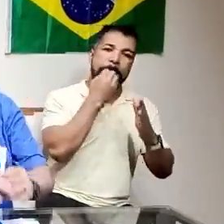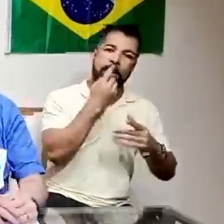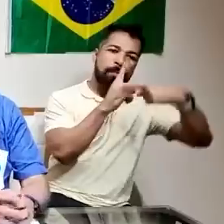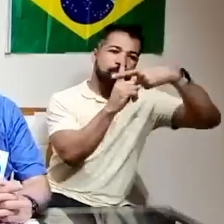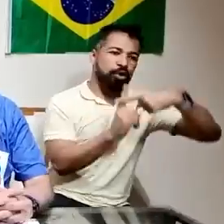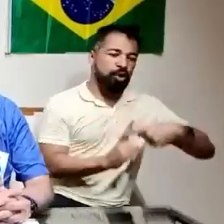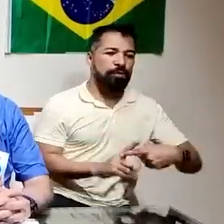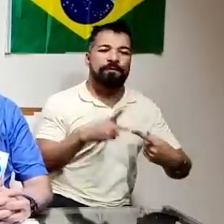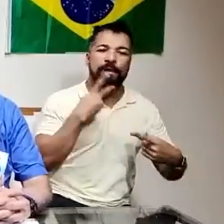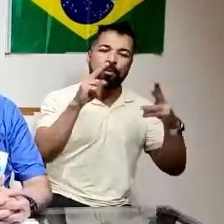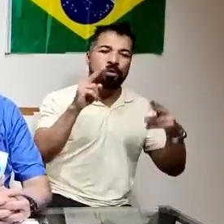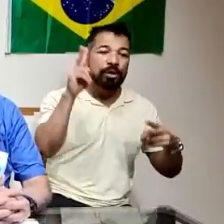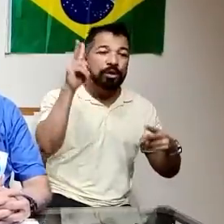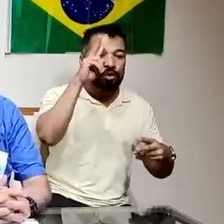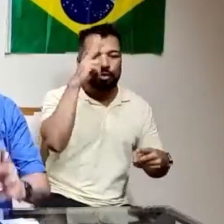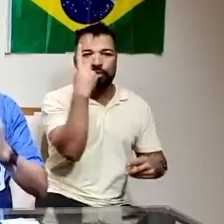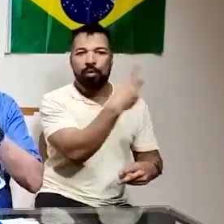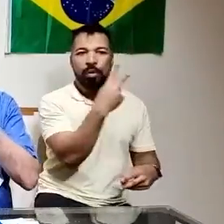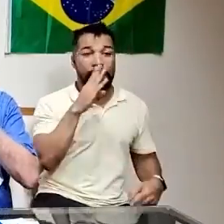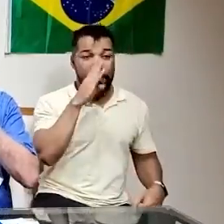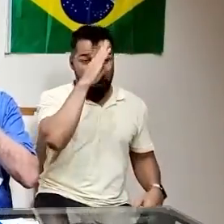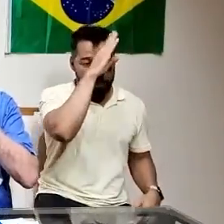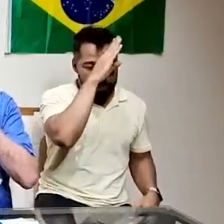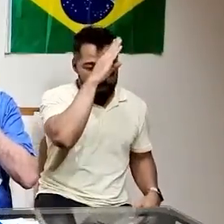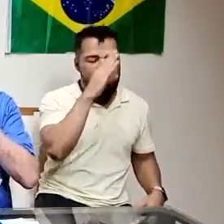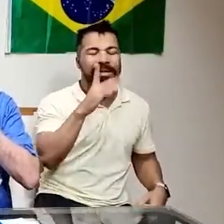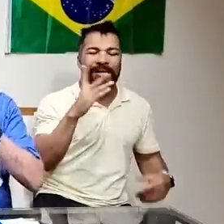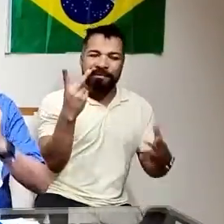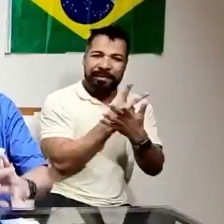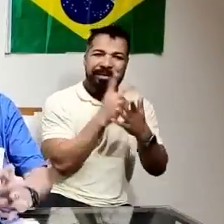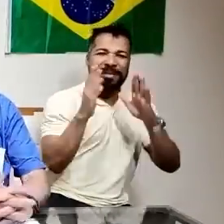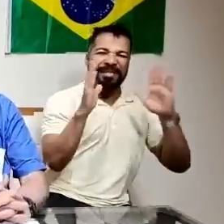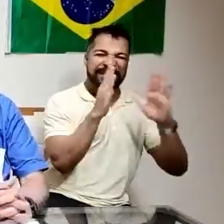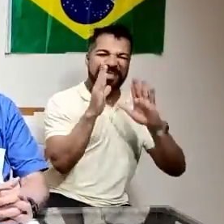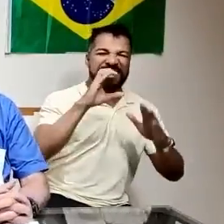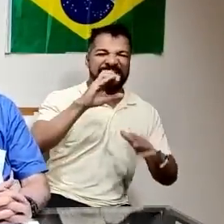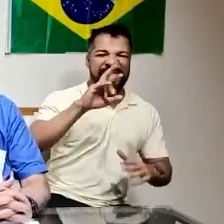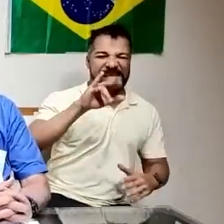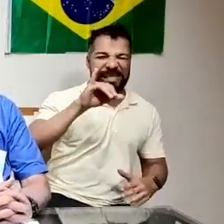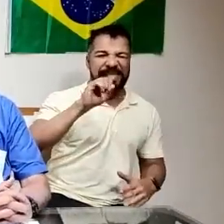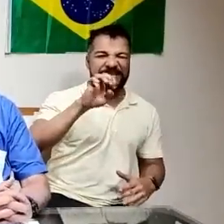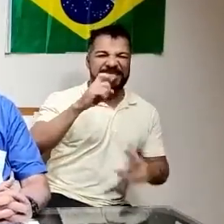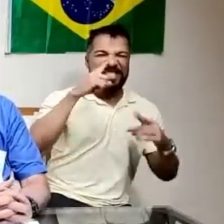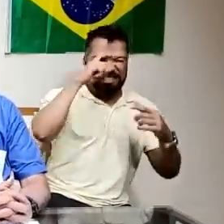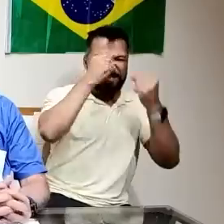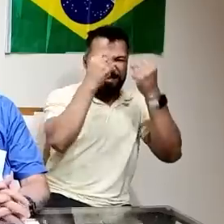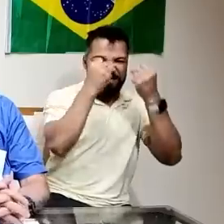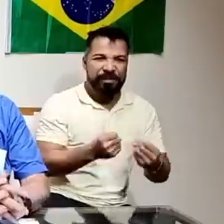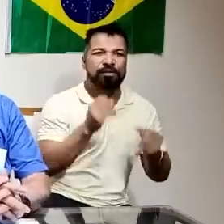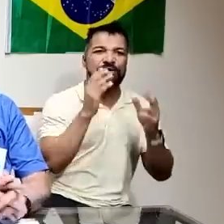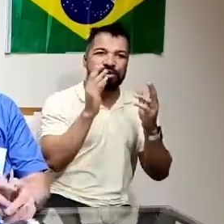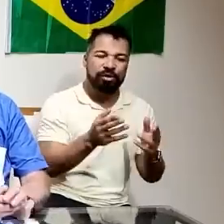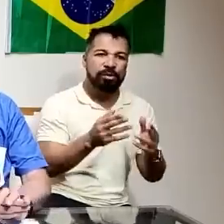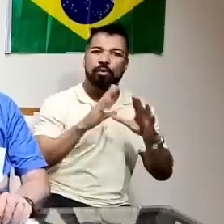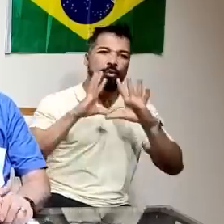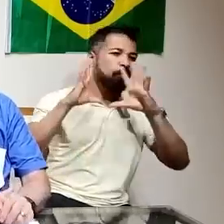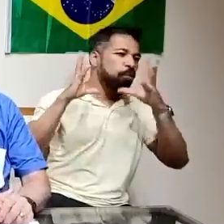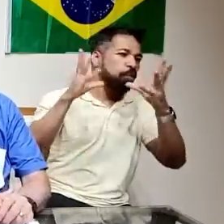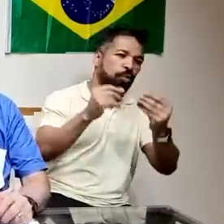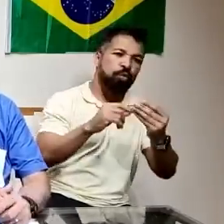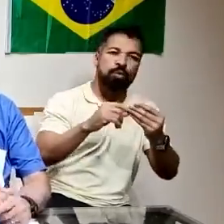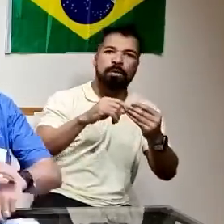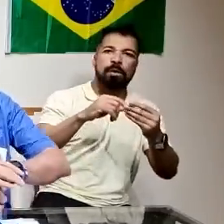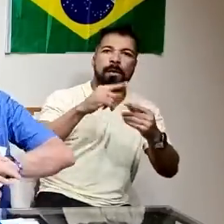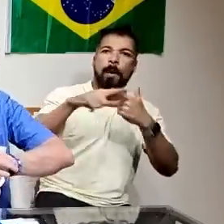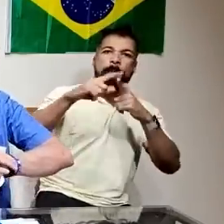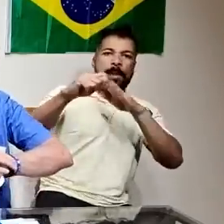dito muito do legado do senhor. A gente passou pelas crises mais difíceis que a gente podia enfrentar. Pegamos todo o vento soprando